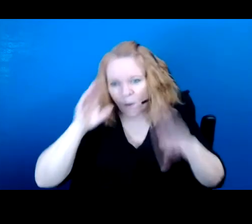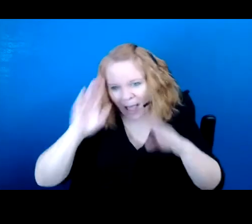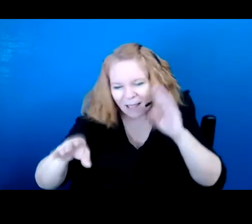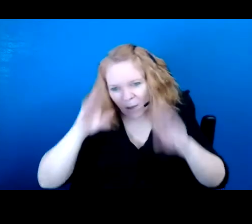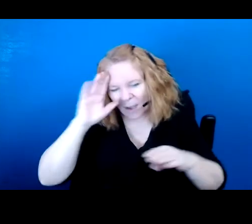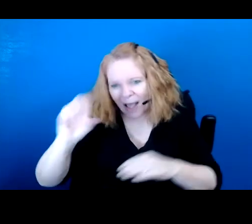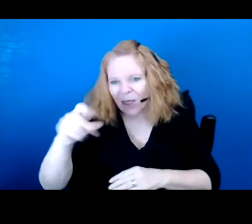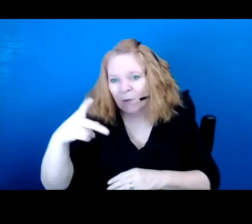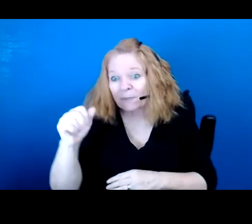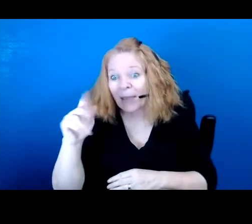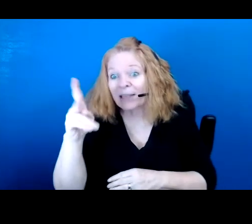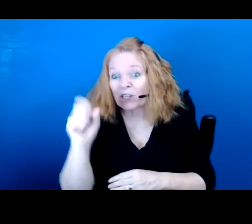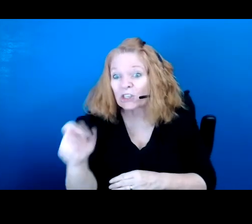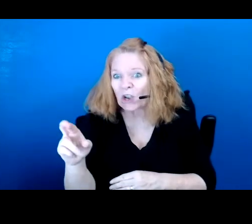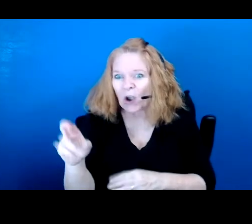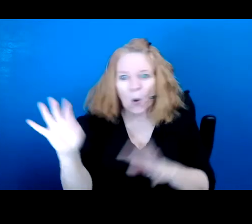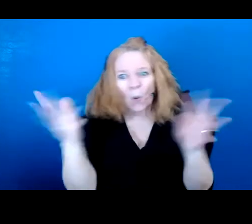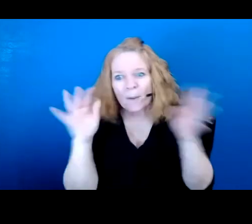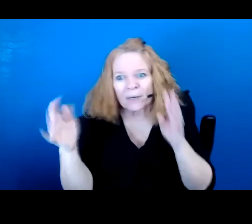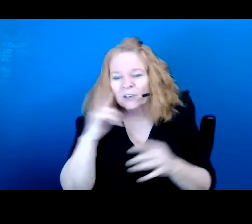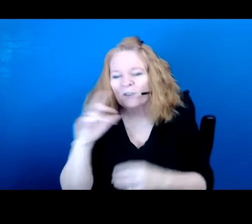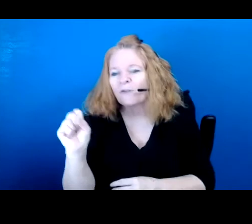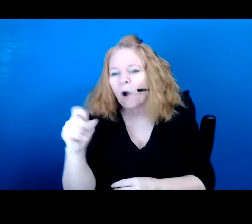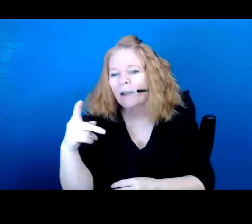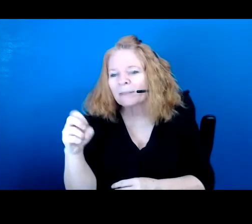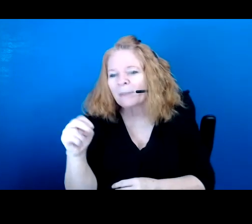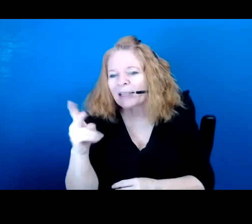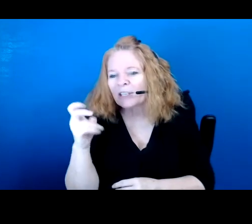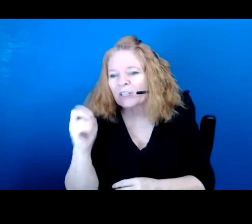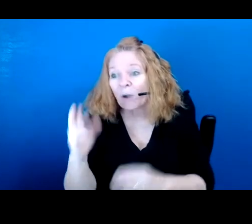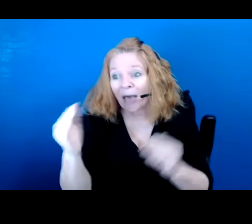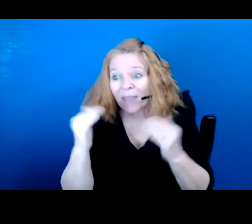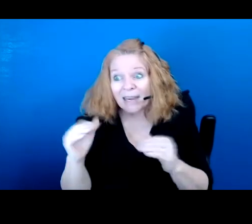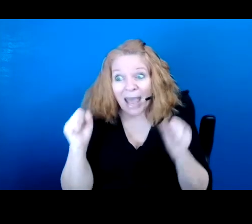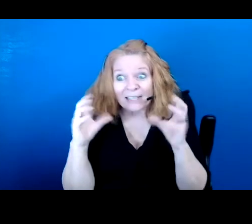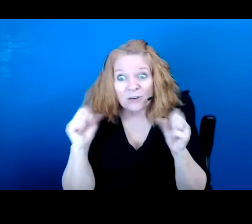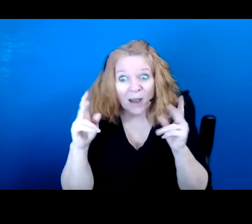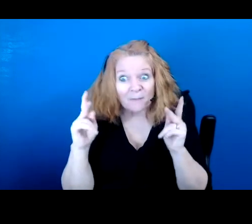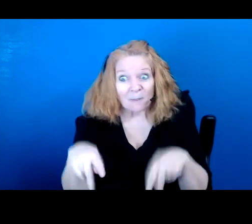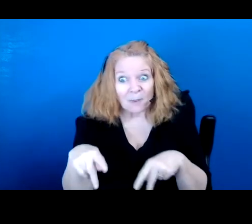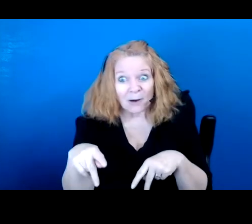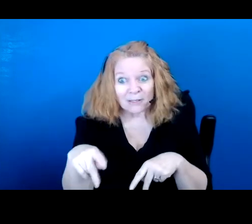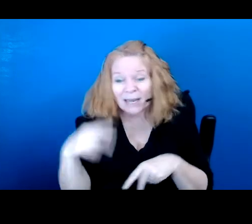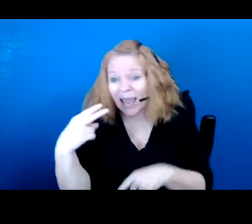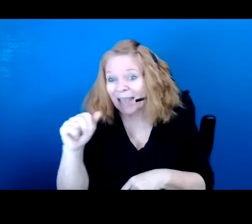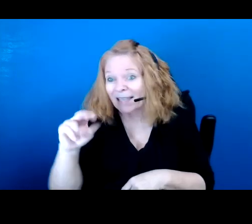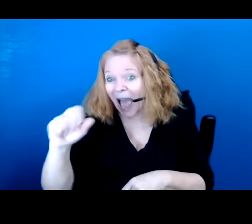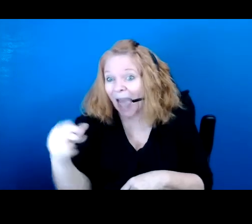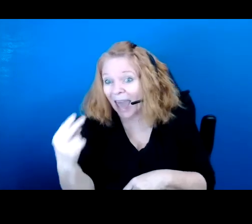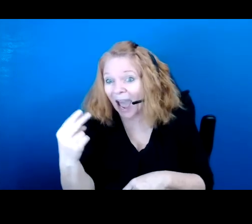saluda spencer saludo qué bueno que está aquí spencer y la próxima persona